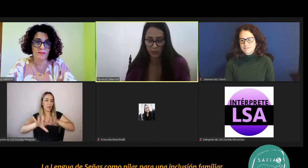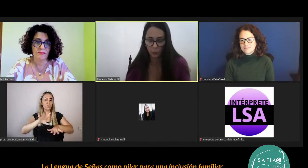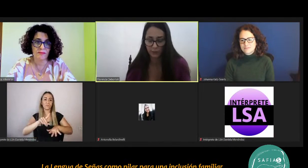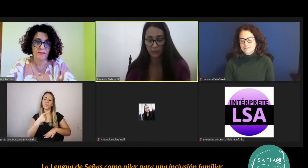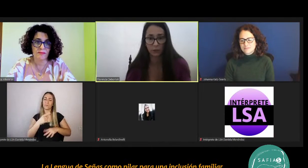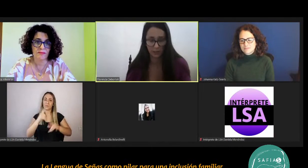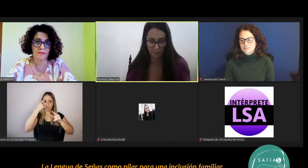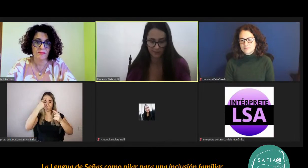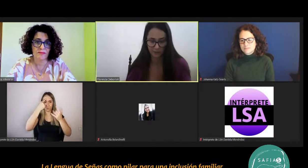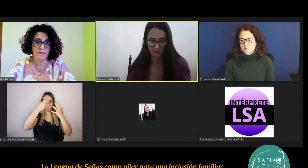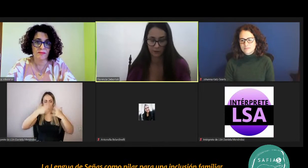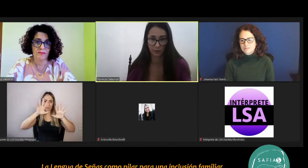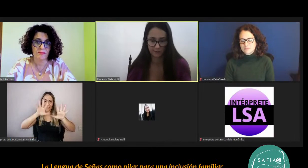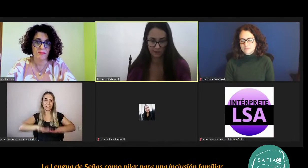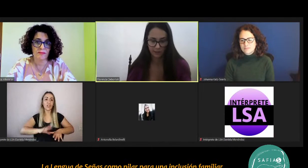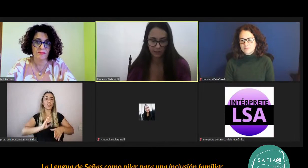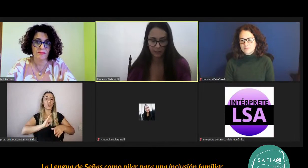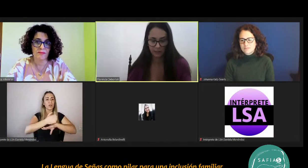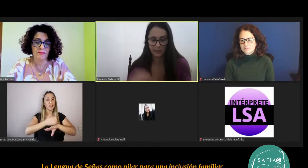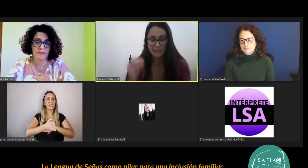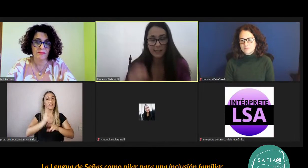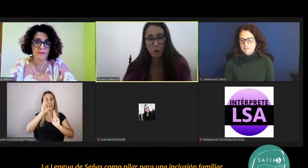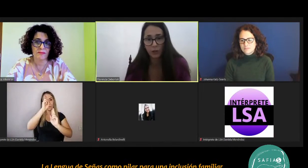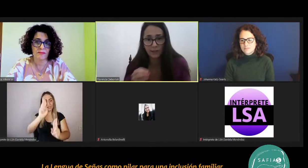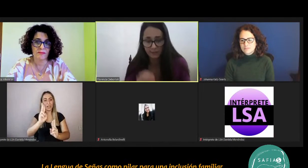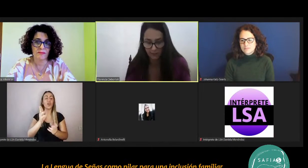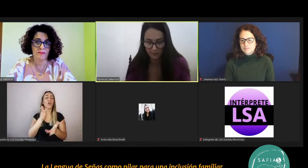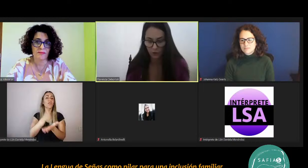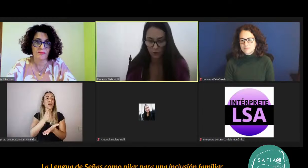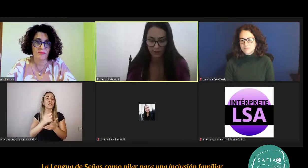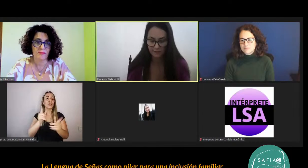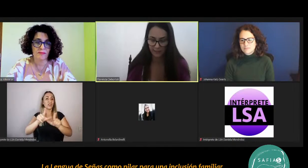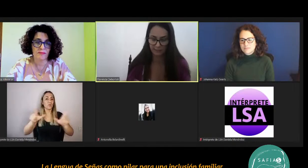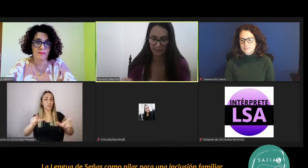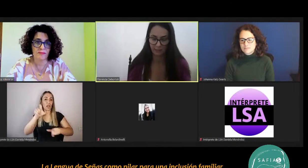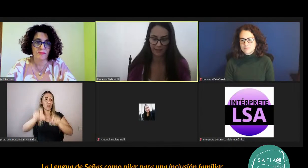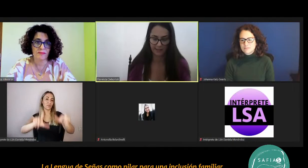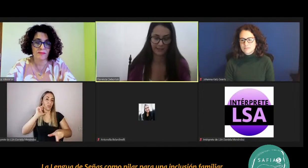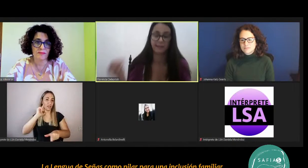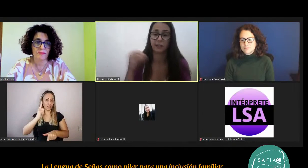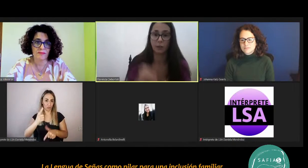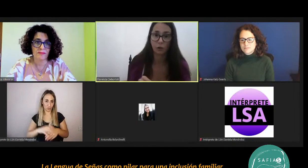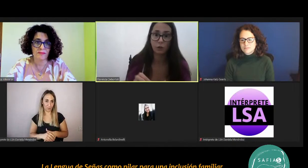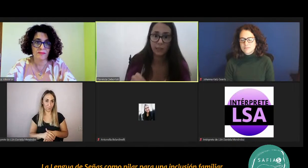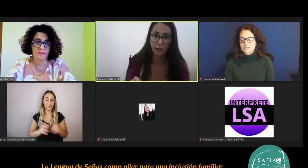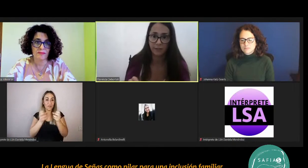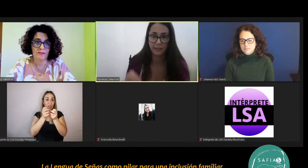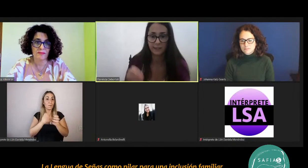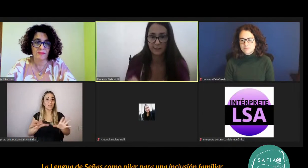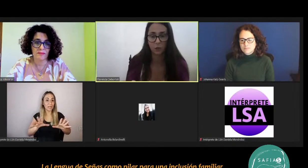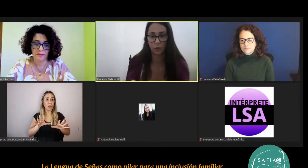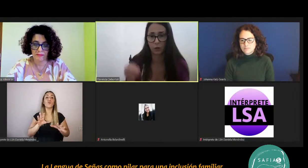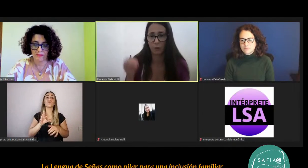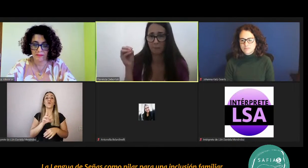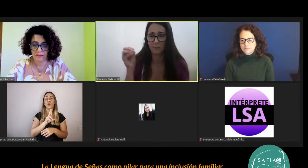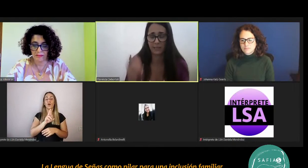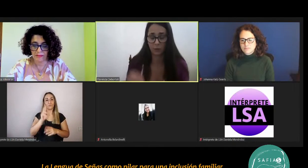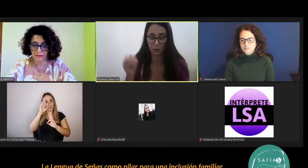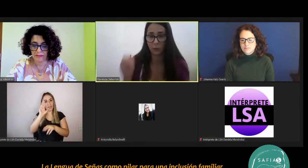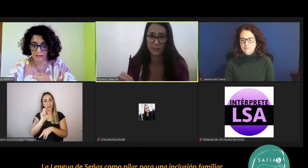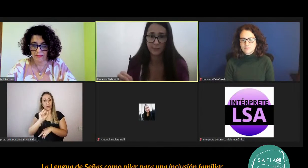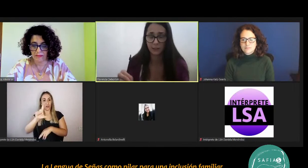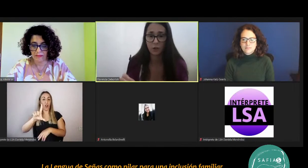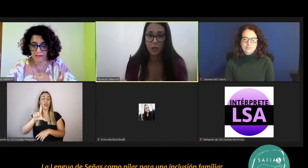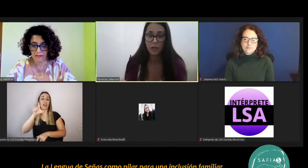derechos lingüísticos de las personas sordas. Iniciamos con estas acciones entramadas entre el rol de referente sordo,